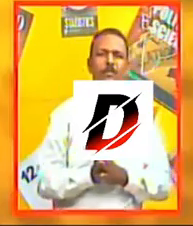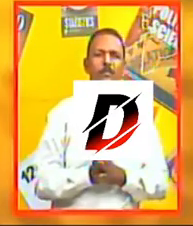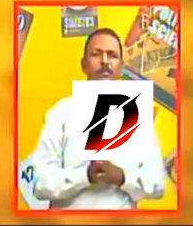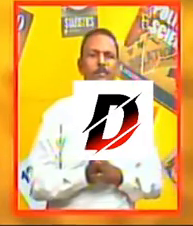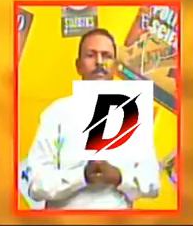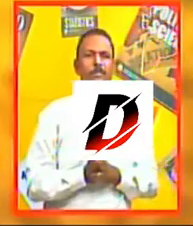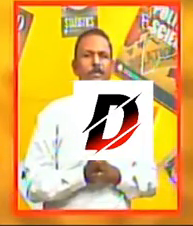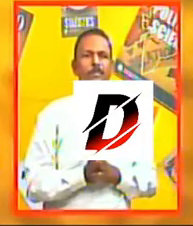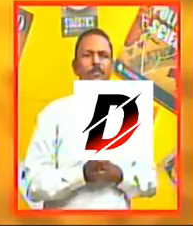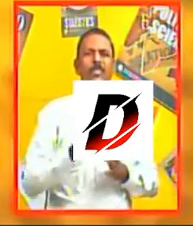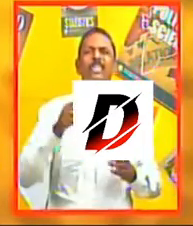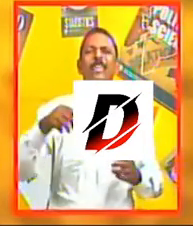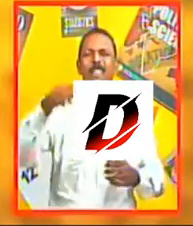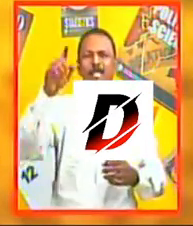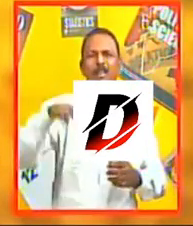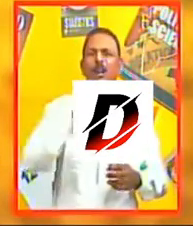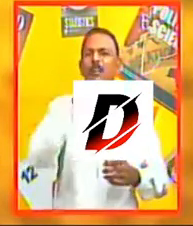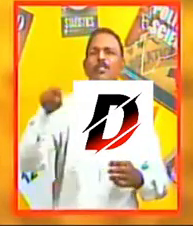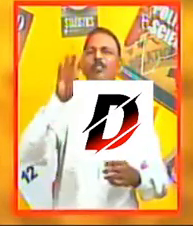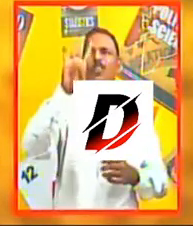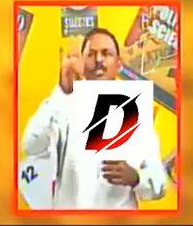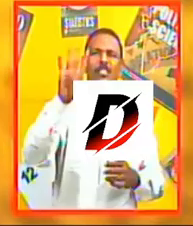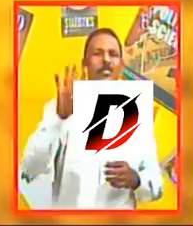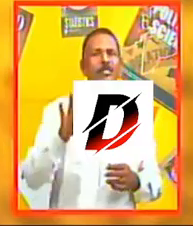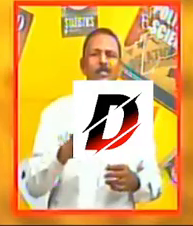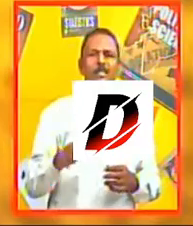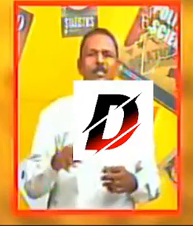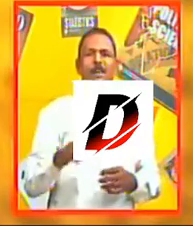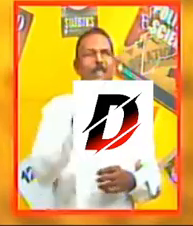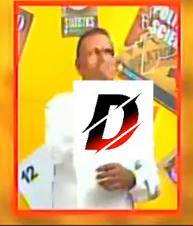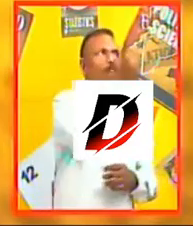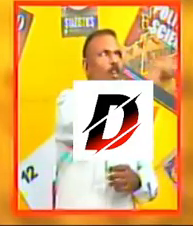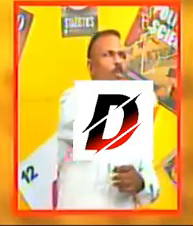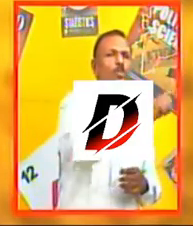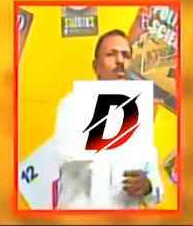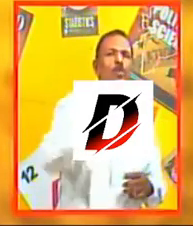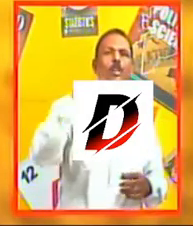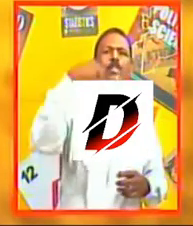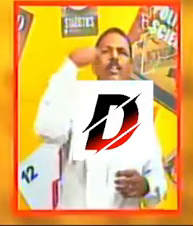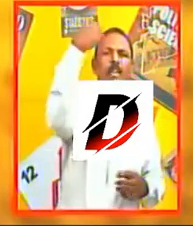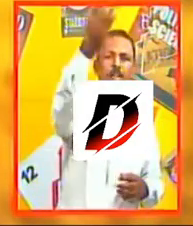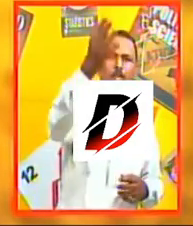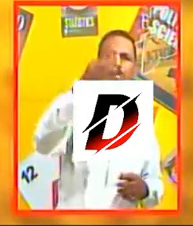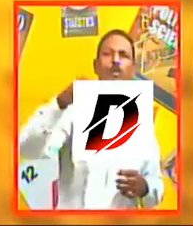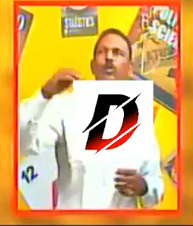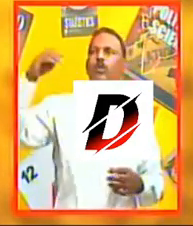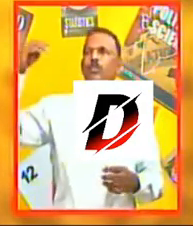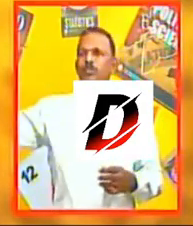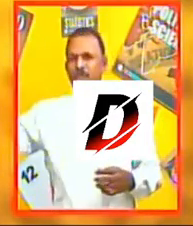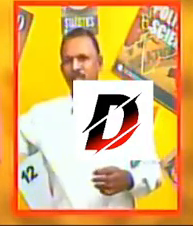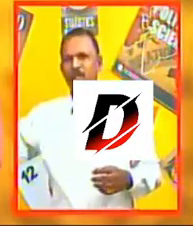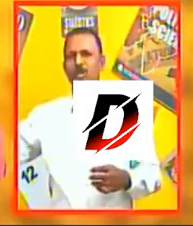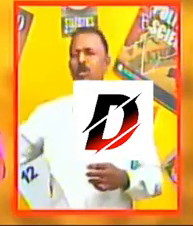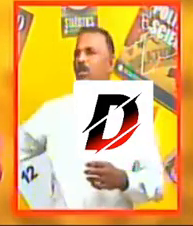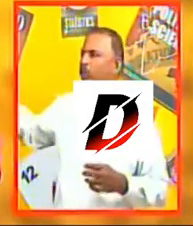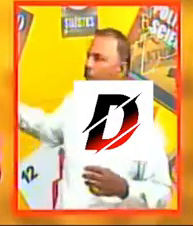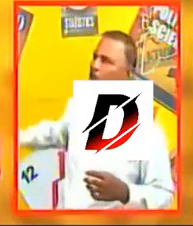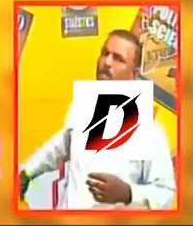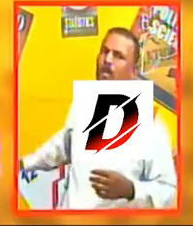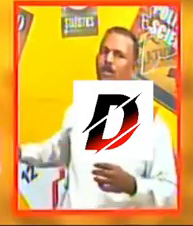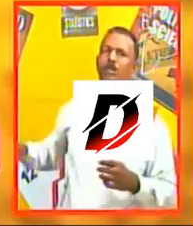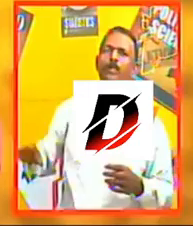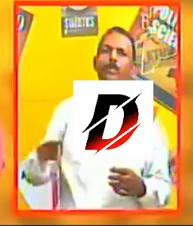திசைகள் எத்தனை சொல்லுங்க, எத்தனை திசைகள் இருக்கு, 4 திசைகள் சொல்லுங்க என்னென்ன, வடக்கு,